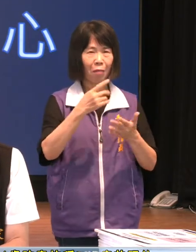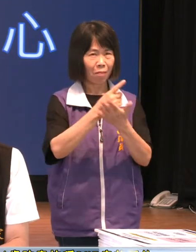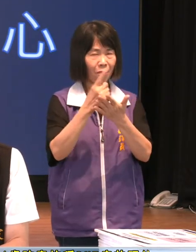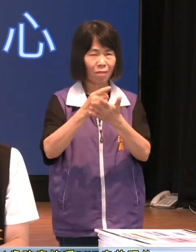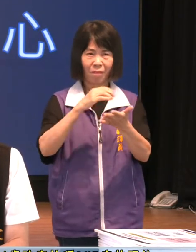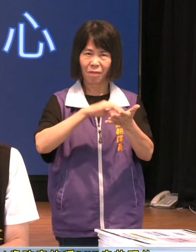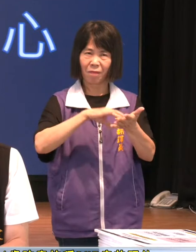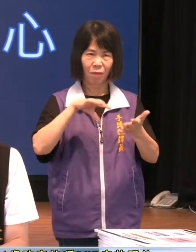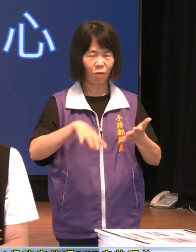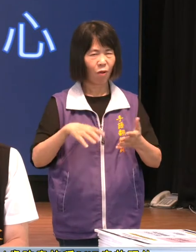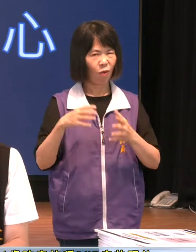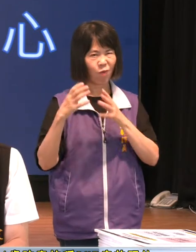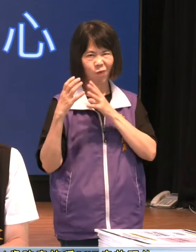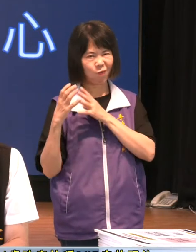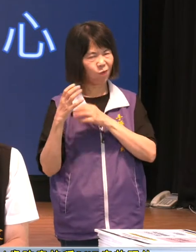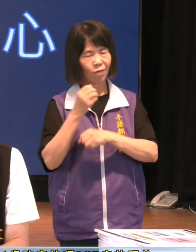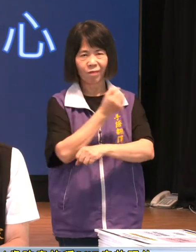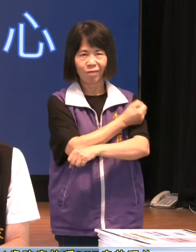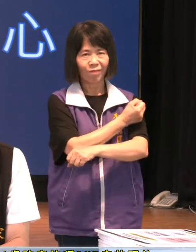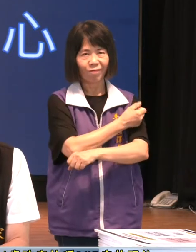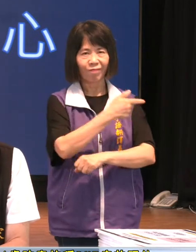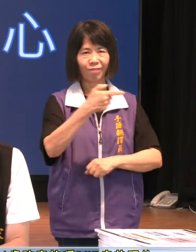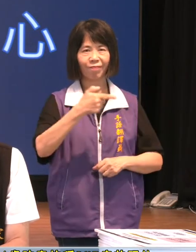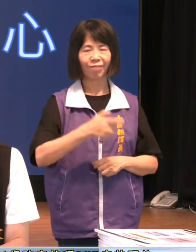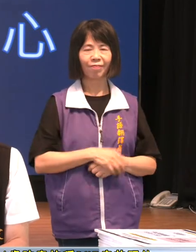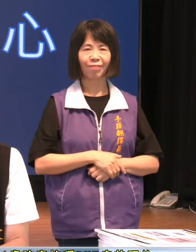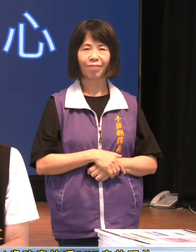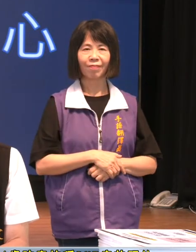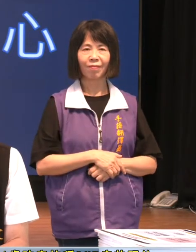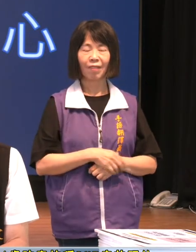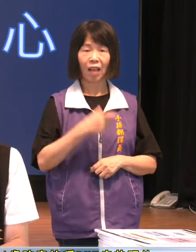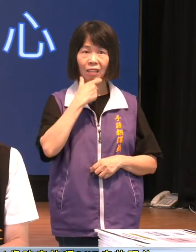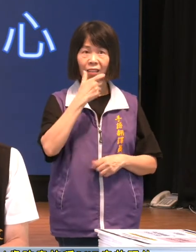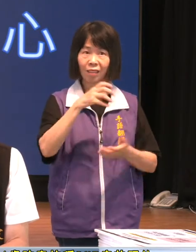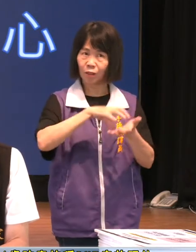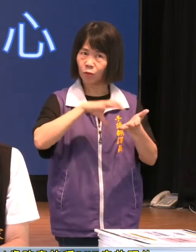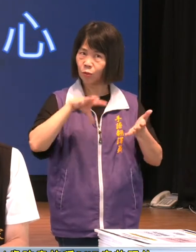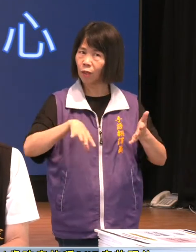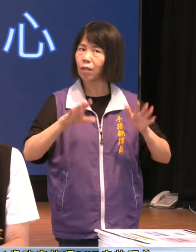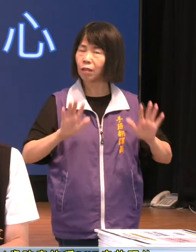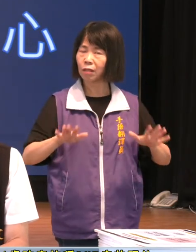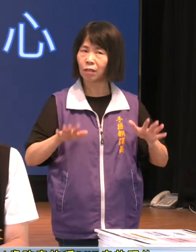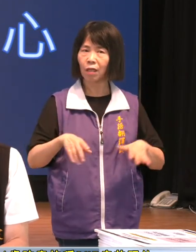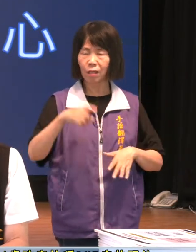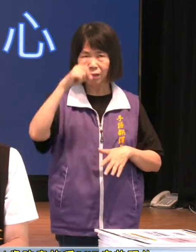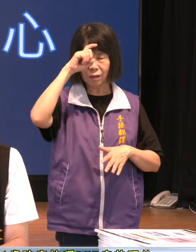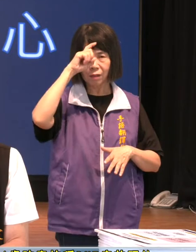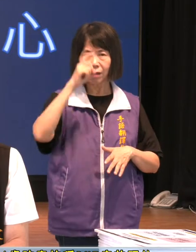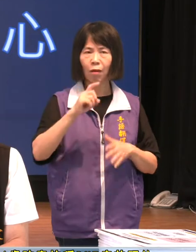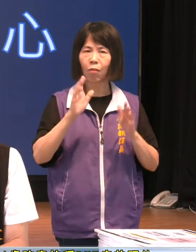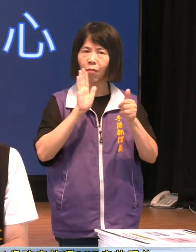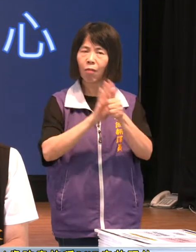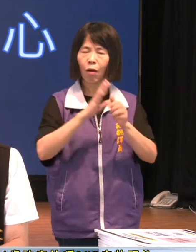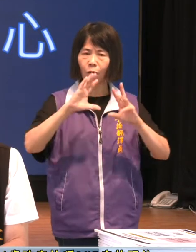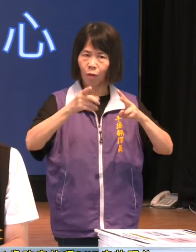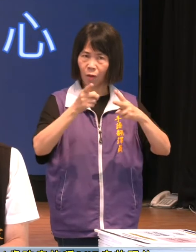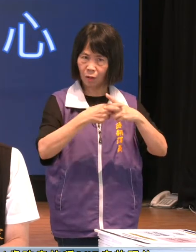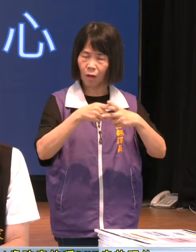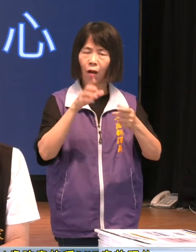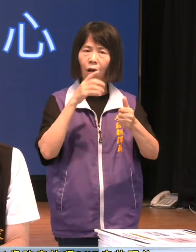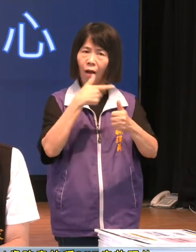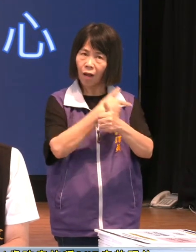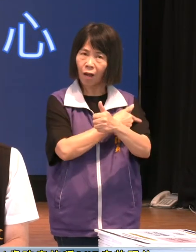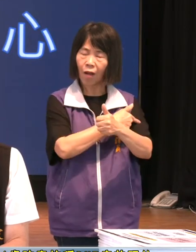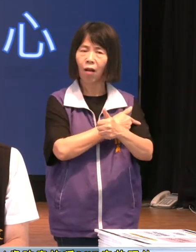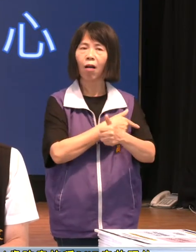位来讲都是非常非常的辛苦那尤其在慈济医院这一次为了完成国小的疫苗接种，